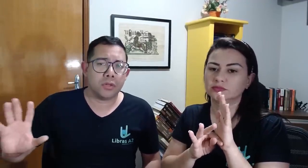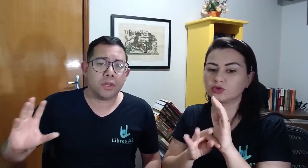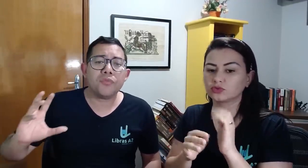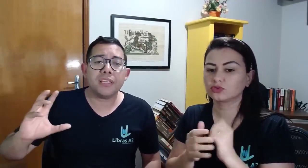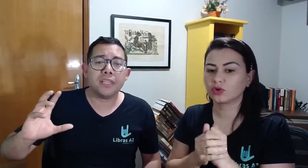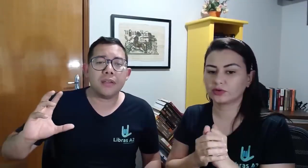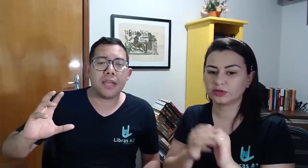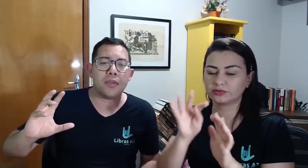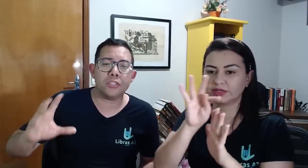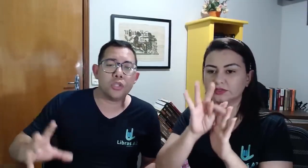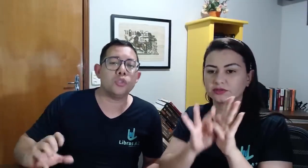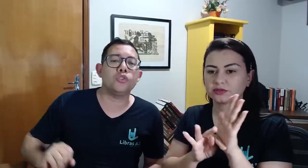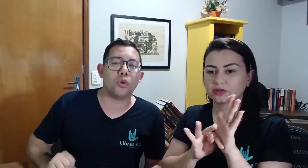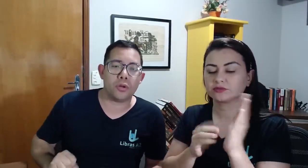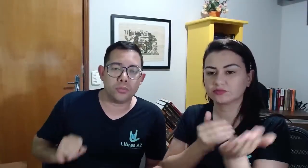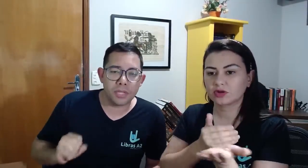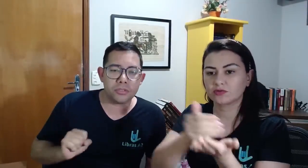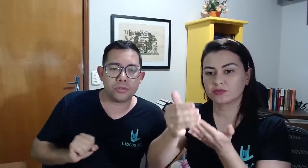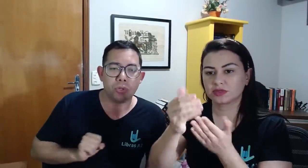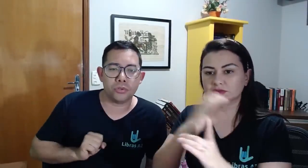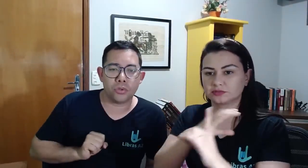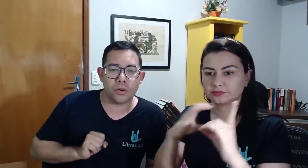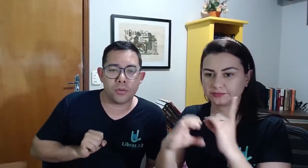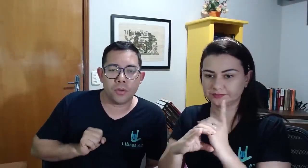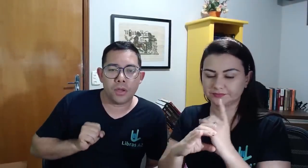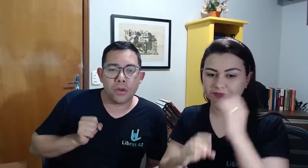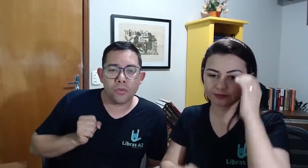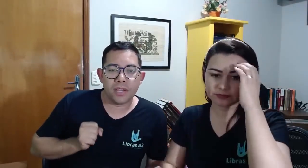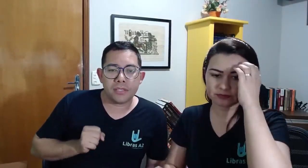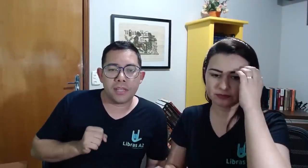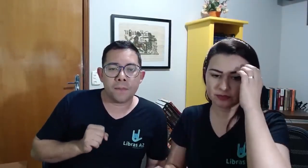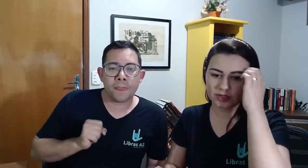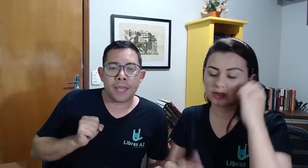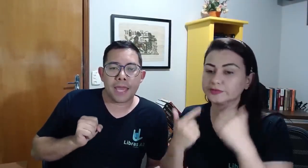Não vai ter um introdutório, um texto introdutório. Não vai ter